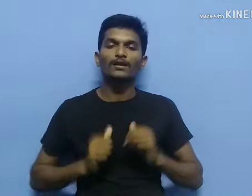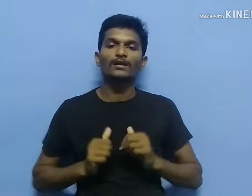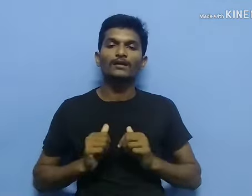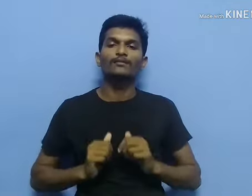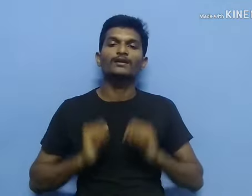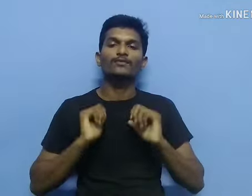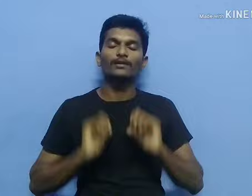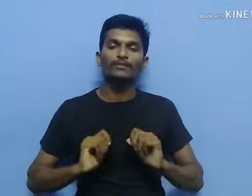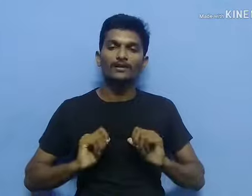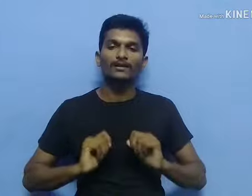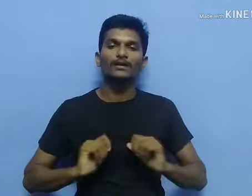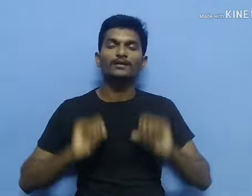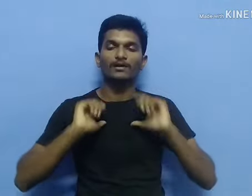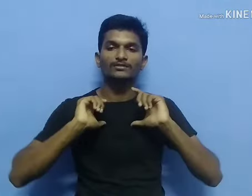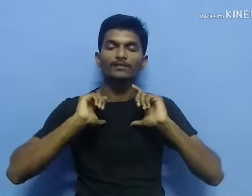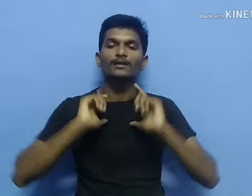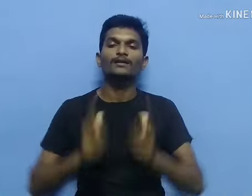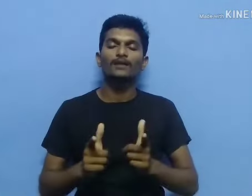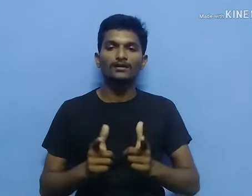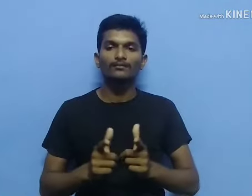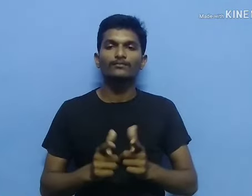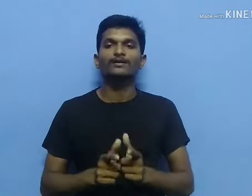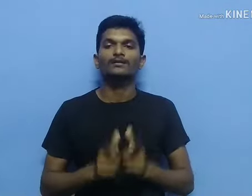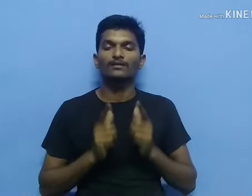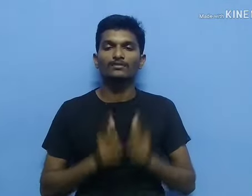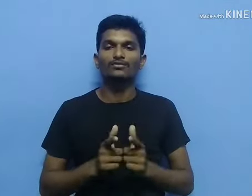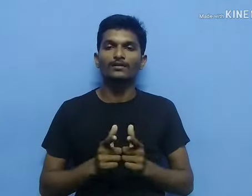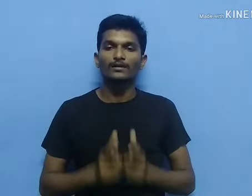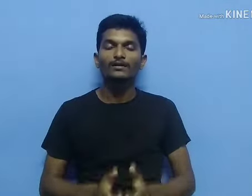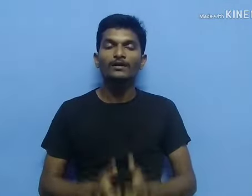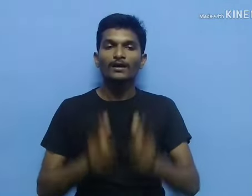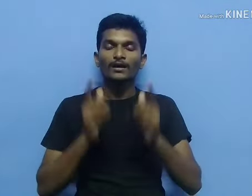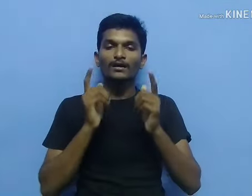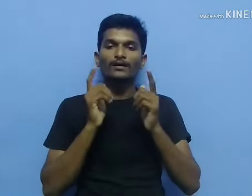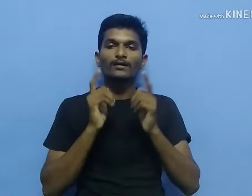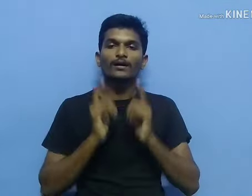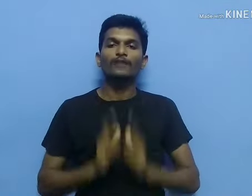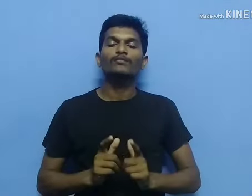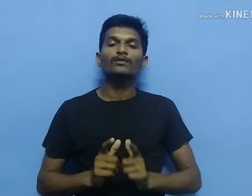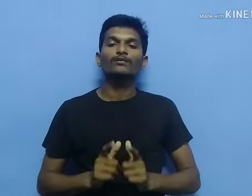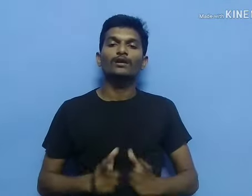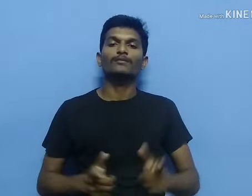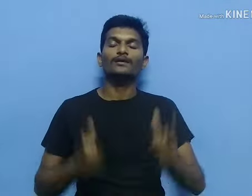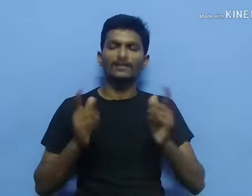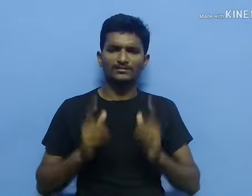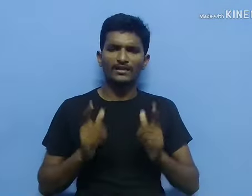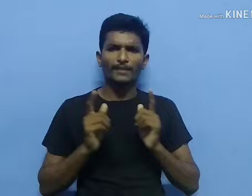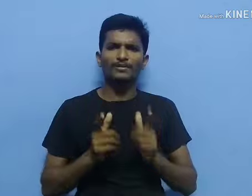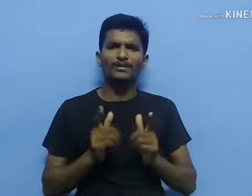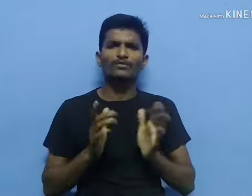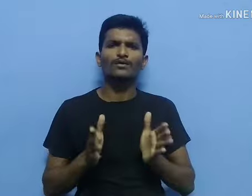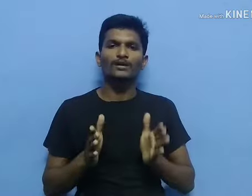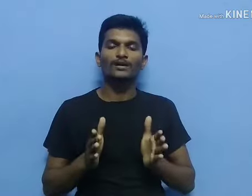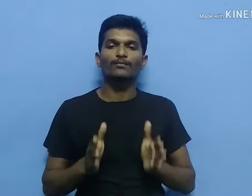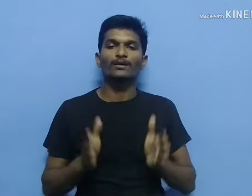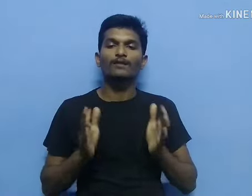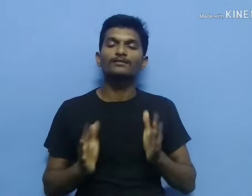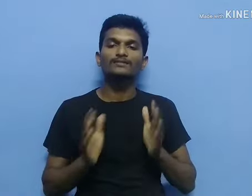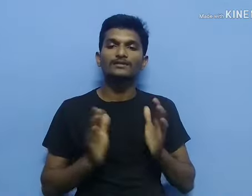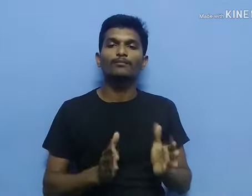இருக்கலாம் அப்படின்னு நீங்கள் ஃபீல் பண்ணுறீங்கன்னா அதுக்கு அவசியமே இருக்காது அப்படிங்கிறது தான் நான் சொல்லிடுறேன். அது மட்டும் இல்லாமல் சரி அப்படிதான் குண்டா இருக்கேன்ப்பா, நான் வந்து ஸ்லிம்